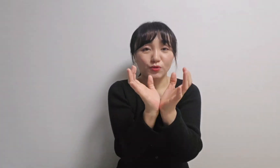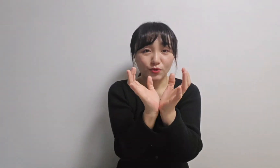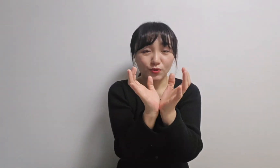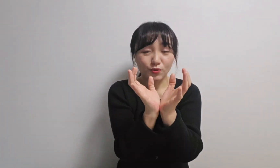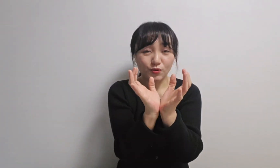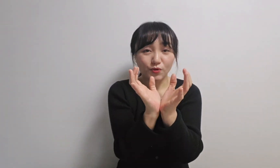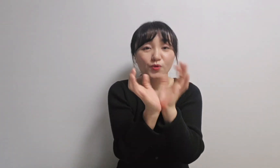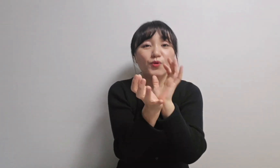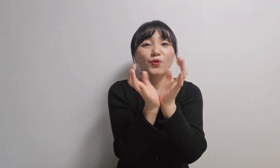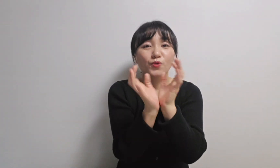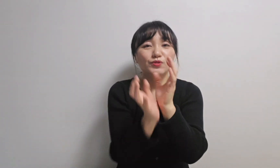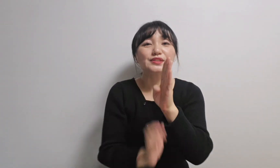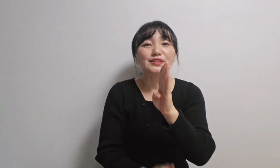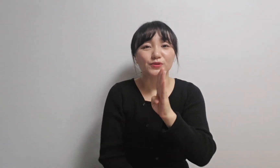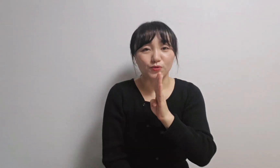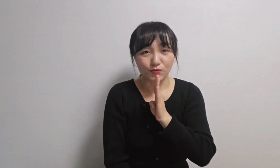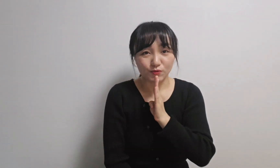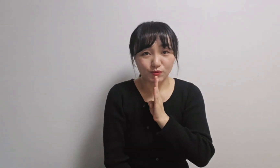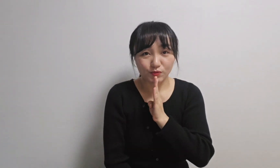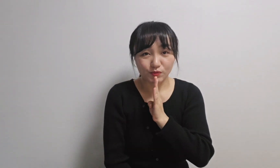피어도 꽃이고.